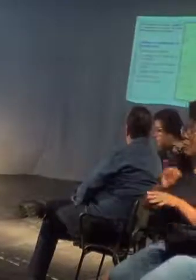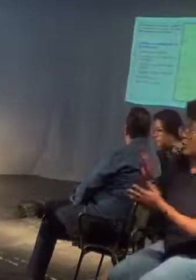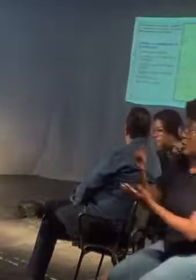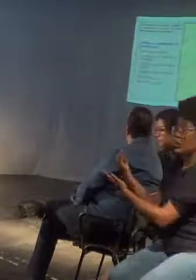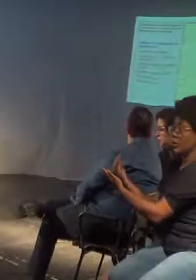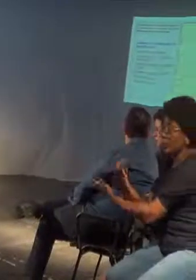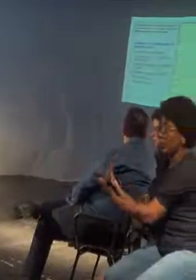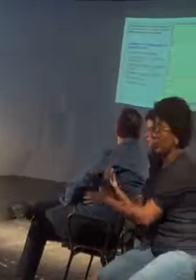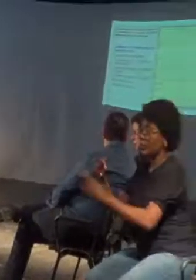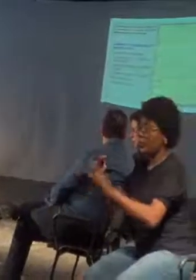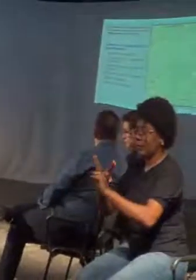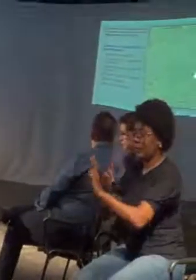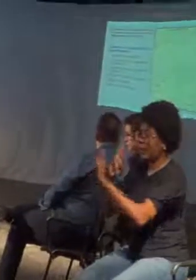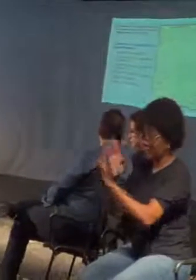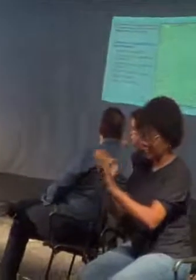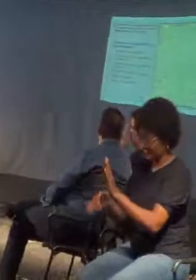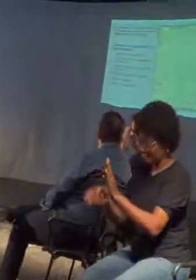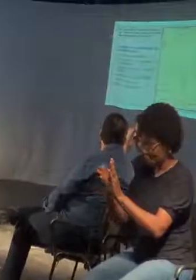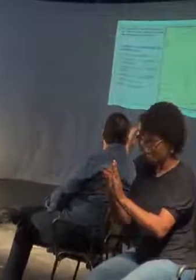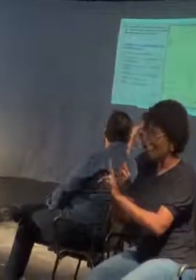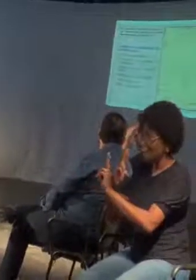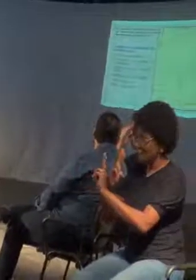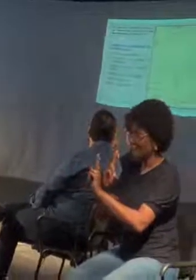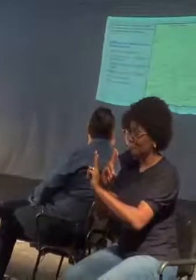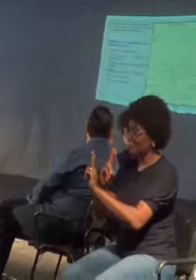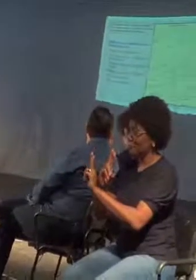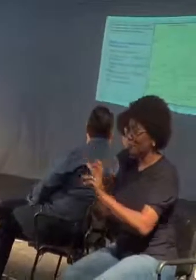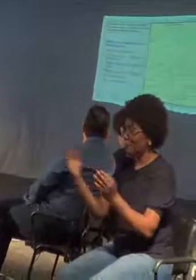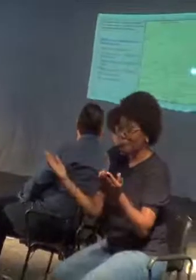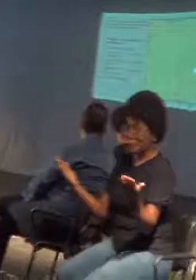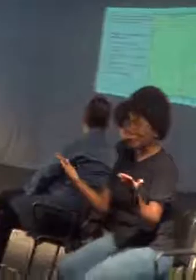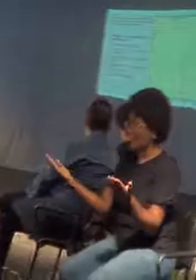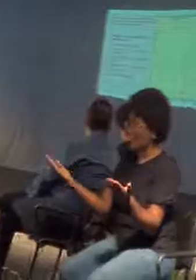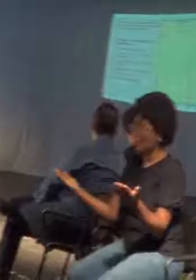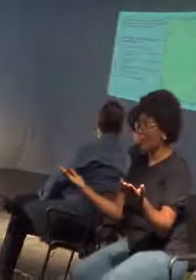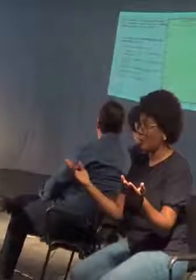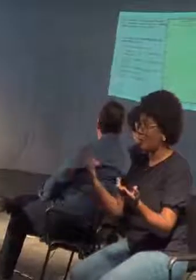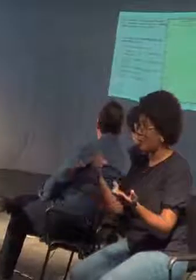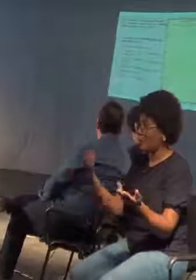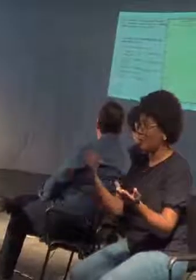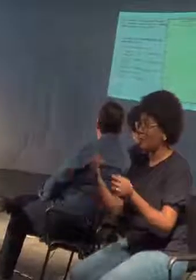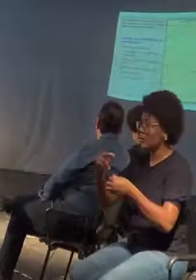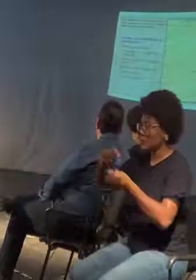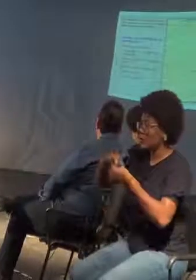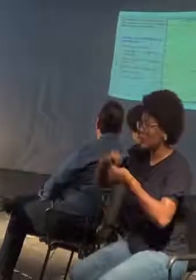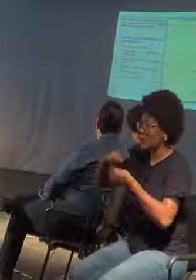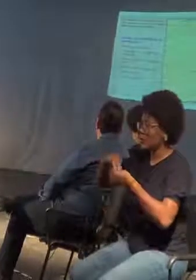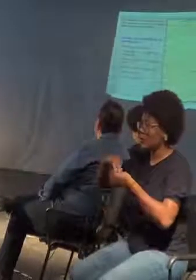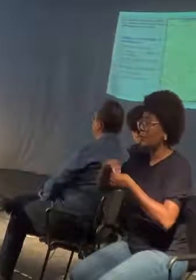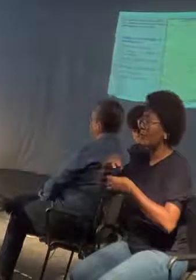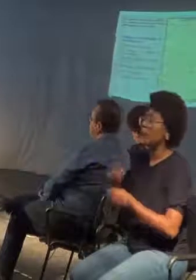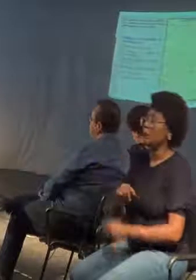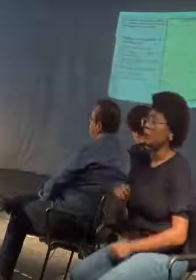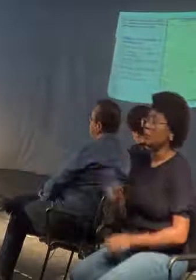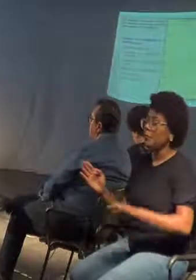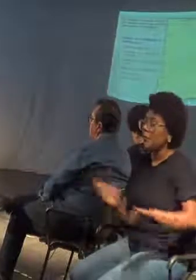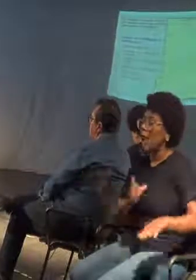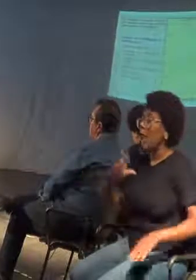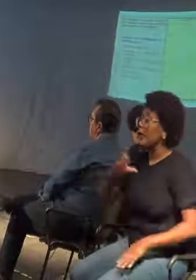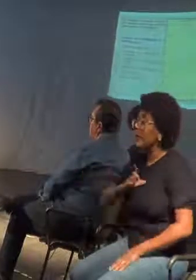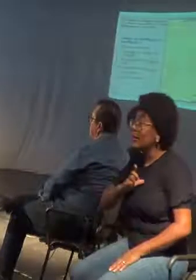que deveria ter liberado, a finalização das obras da UFSB, que também vai ficar parte das aulas no município de Ilhéus,